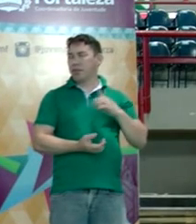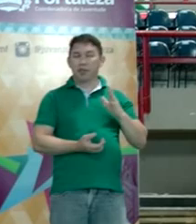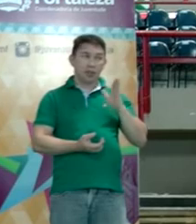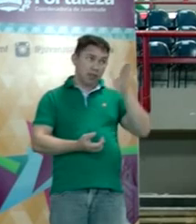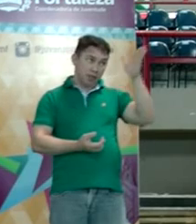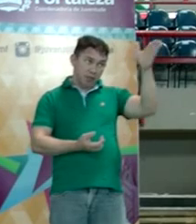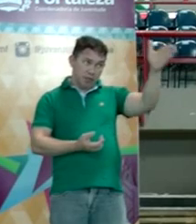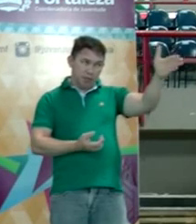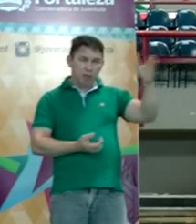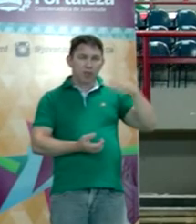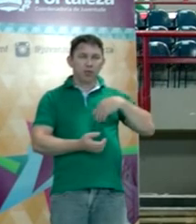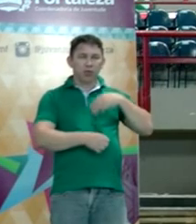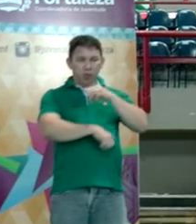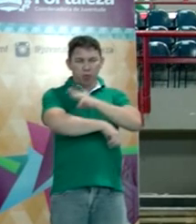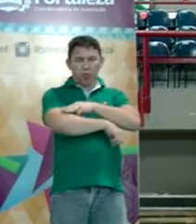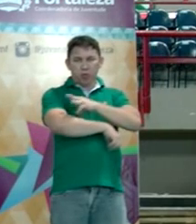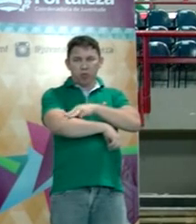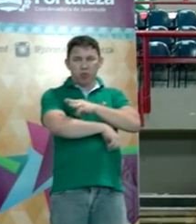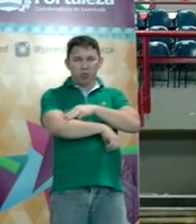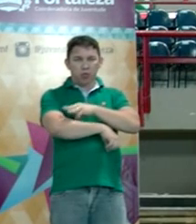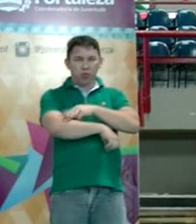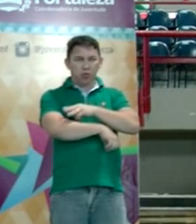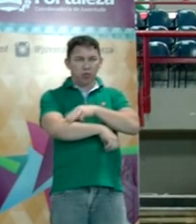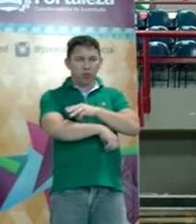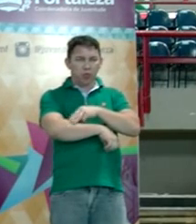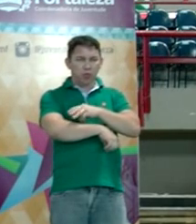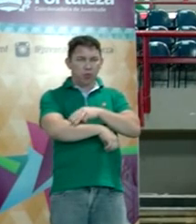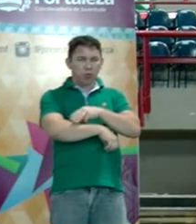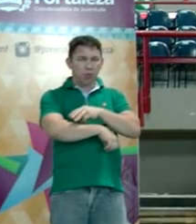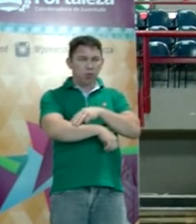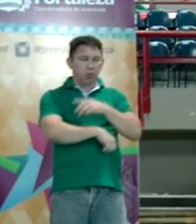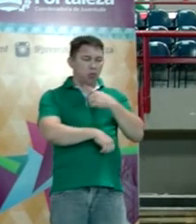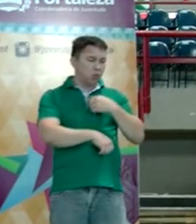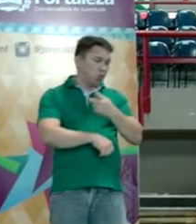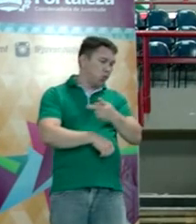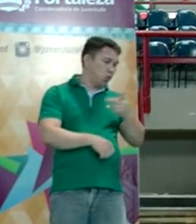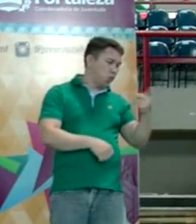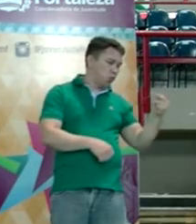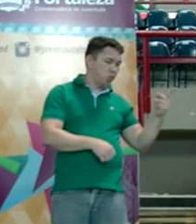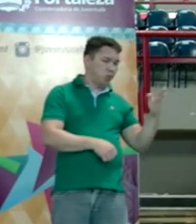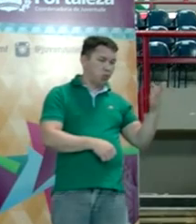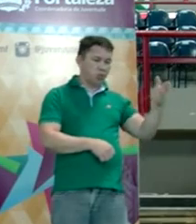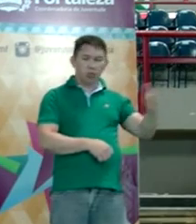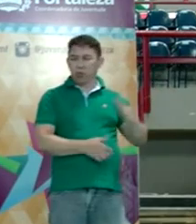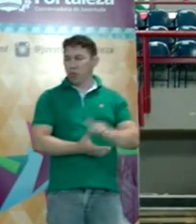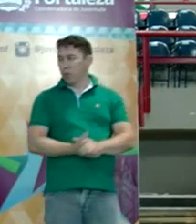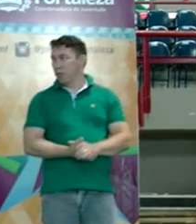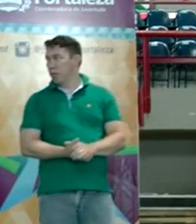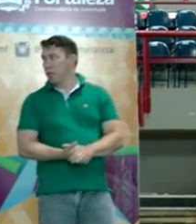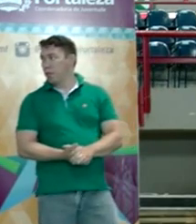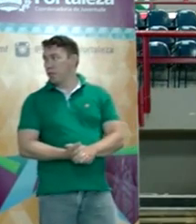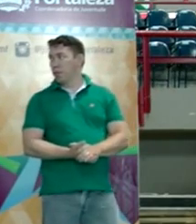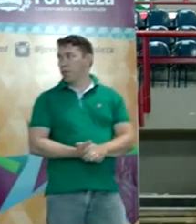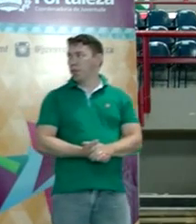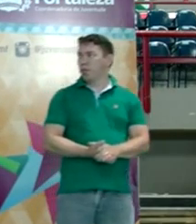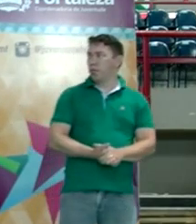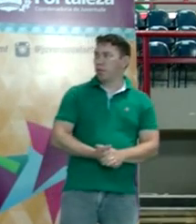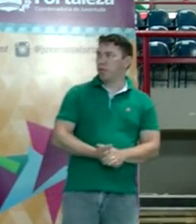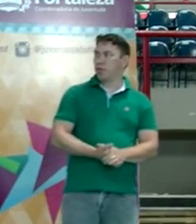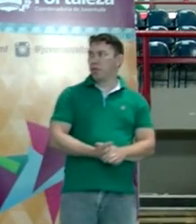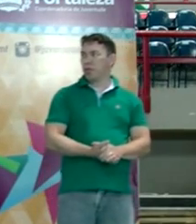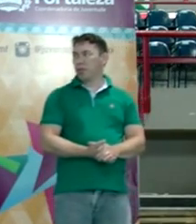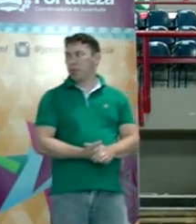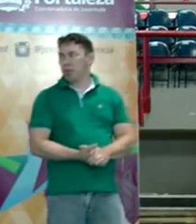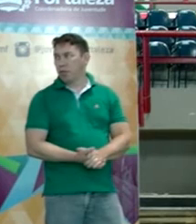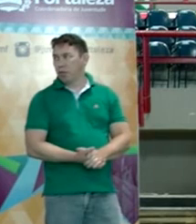fui à plataforma, inclusive. Plataforma, Jesus ser louvado, é um negócio fora de série para você subir lá. É pior do que esse lugar, tá? A